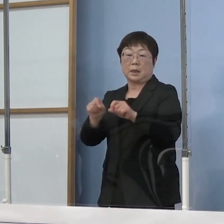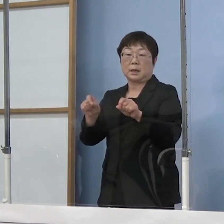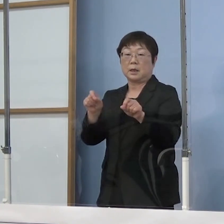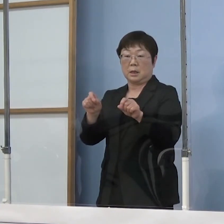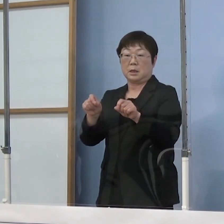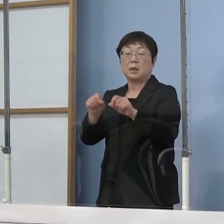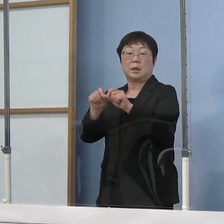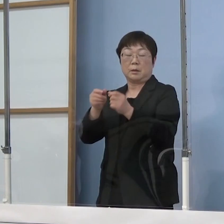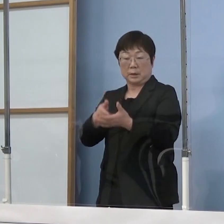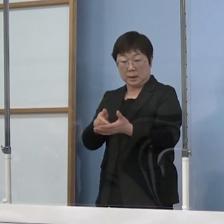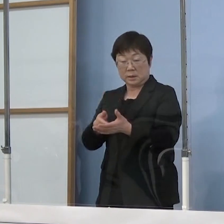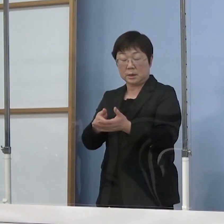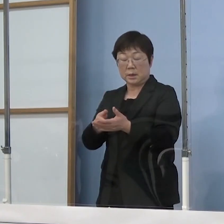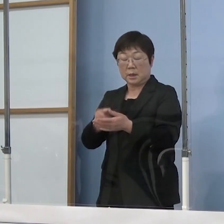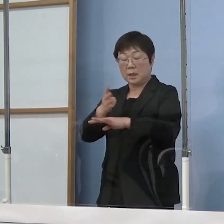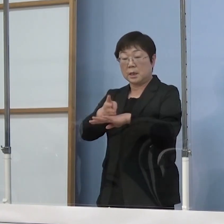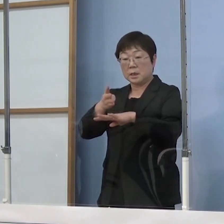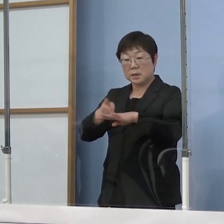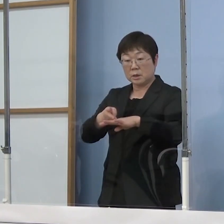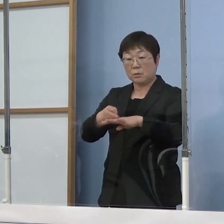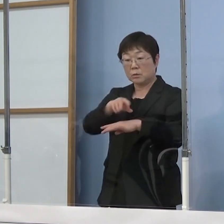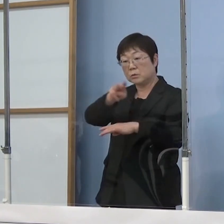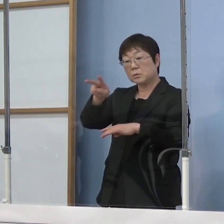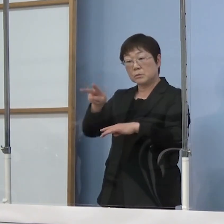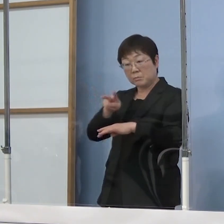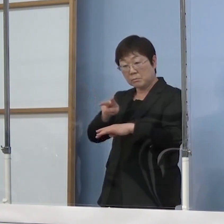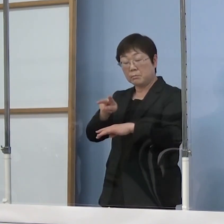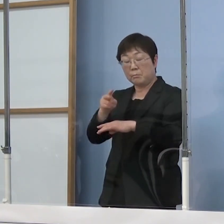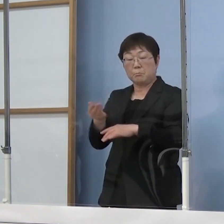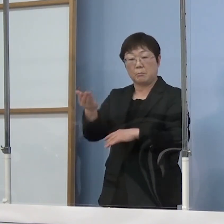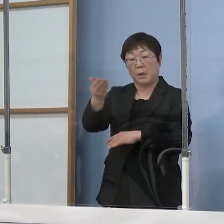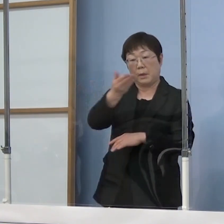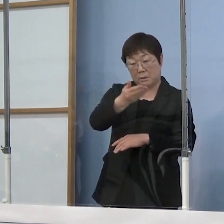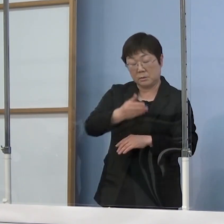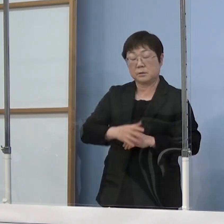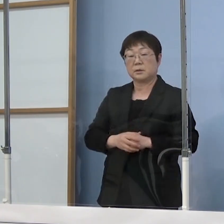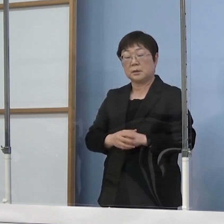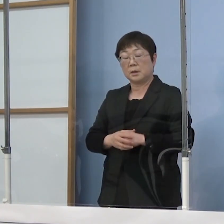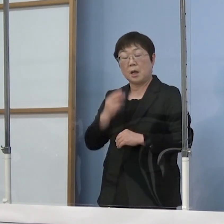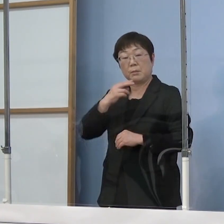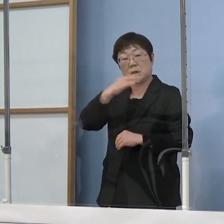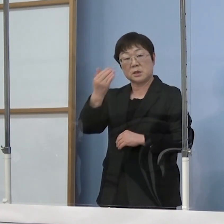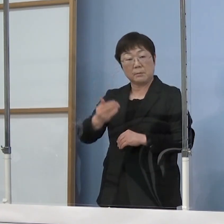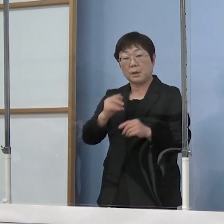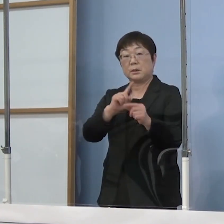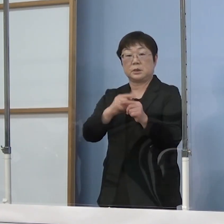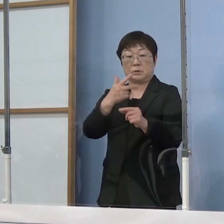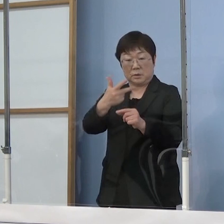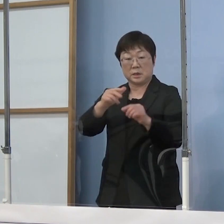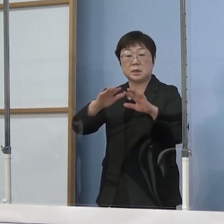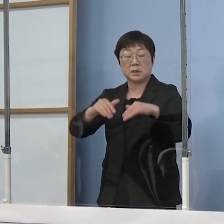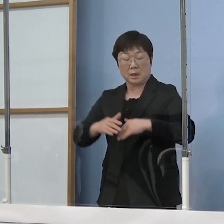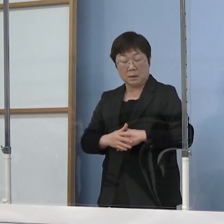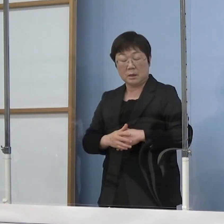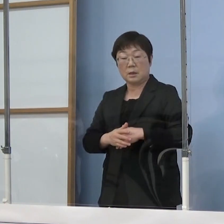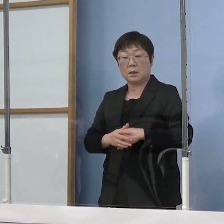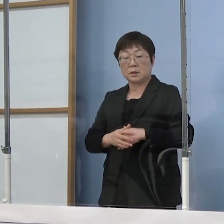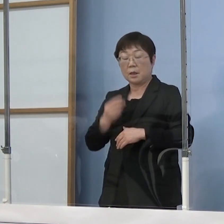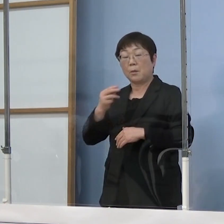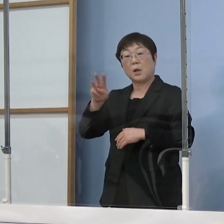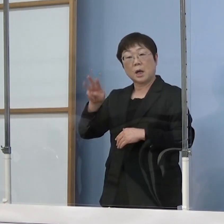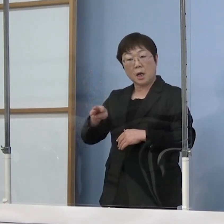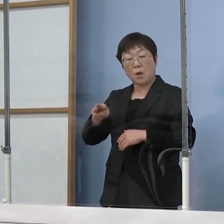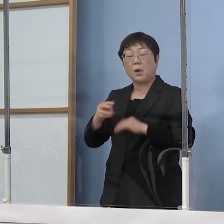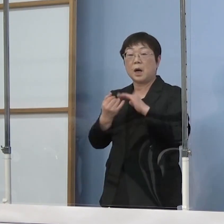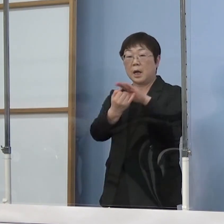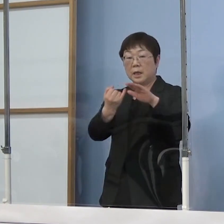が、四国4県、まあ、確かにやりました。松山市はランナー走らなかったんですが、しかし香川県と